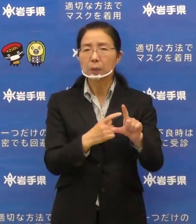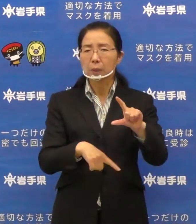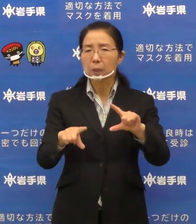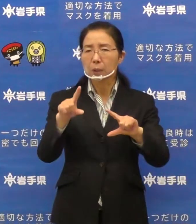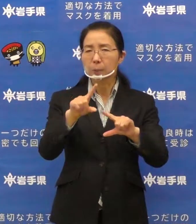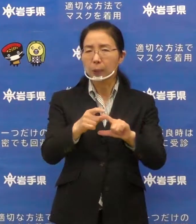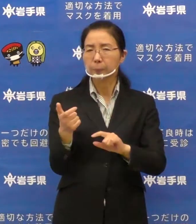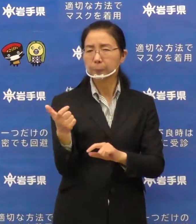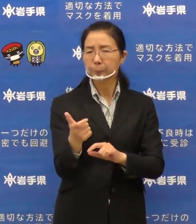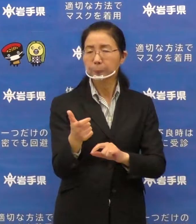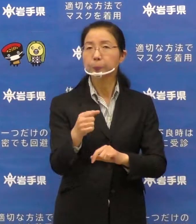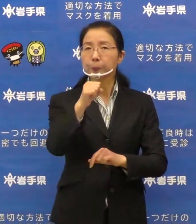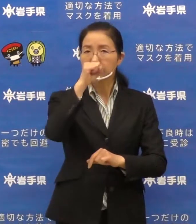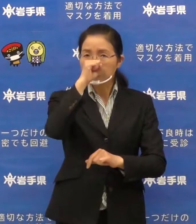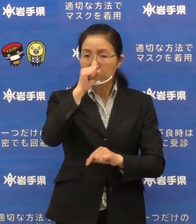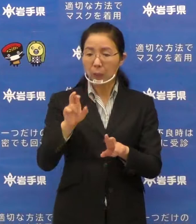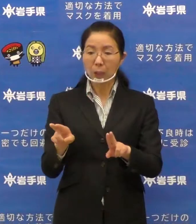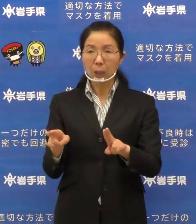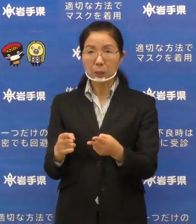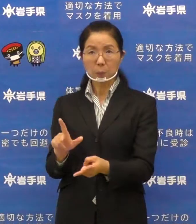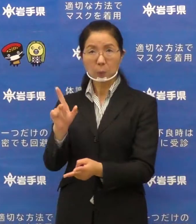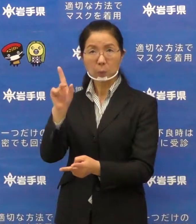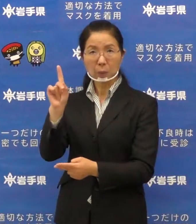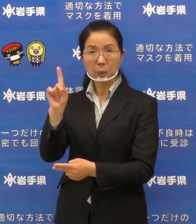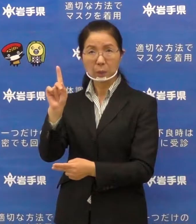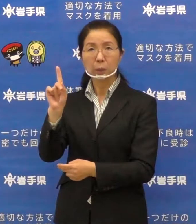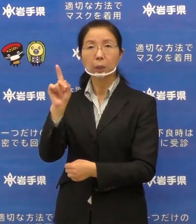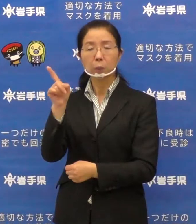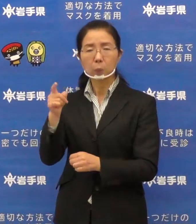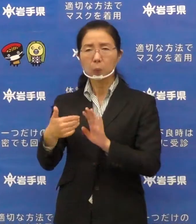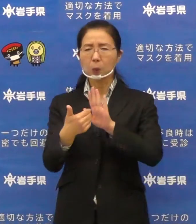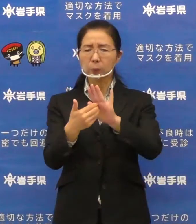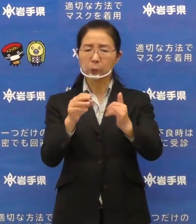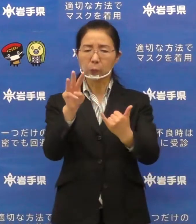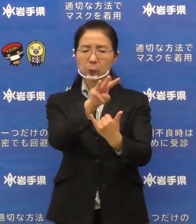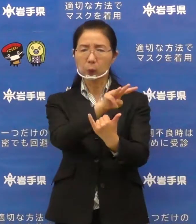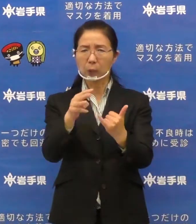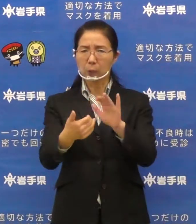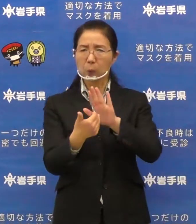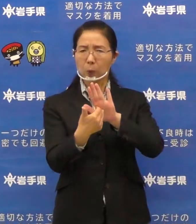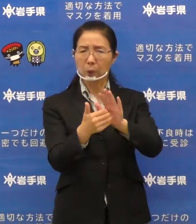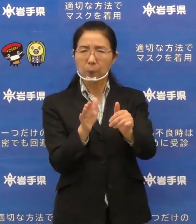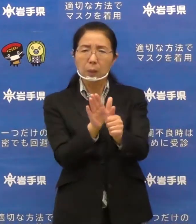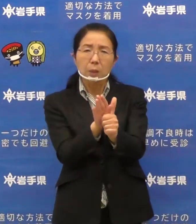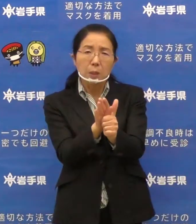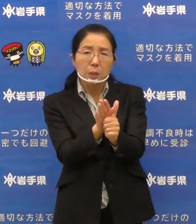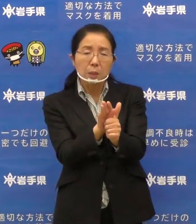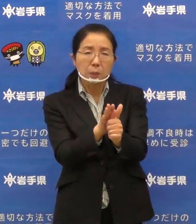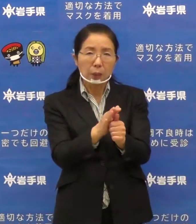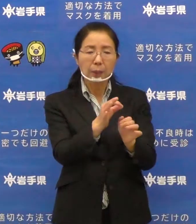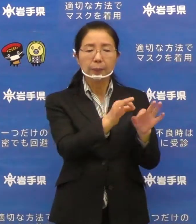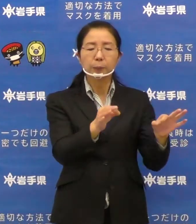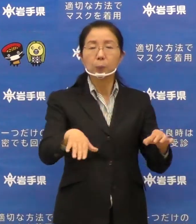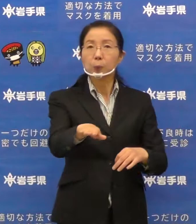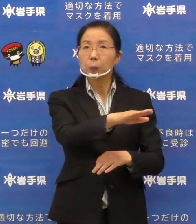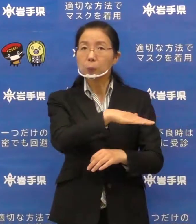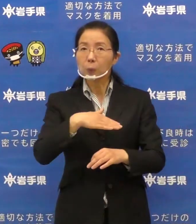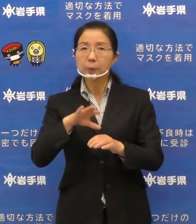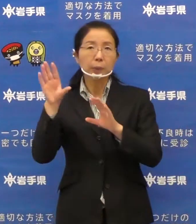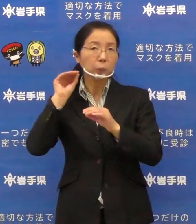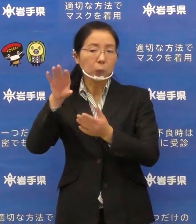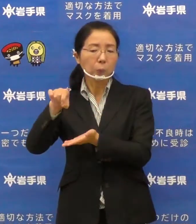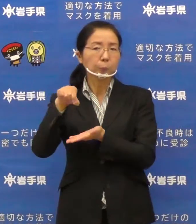県でお願いしている専門家の皆さんからのこの防災アドバイスが市町村に早め早めに入って